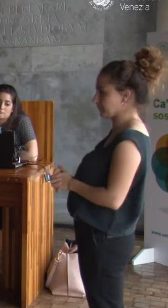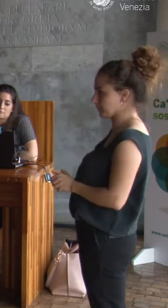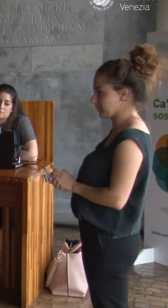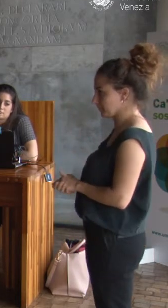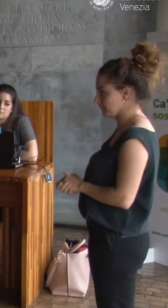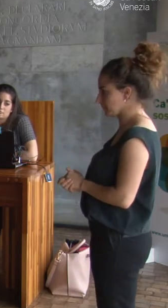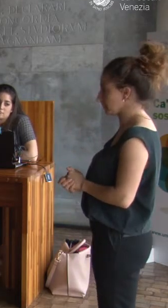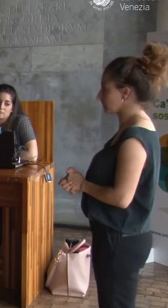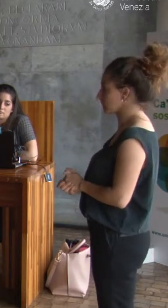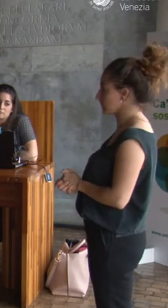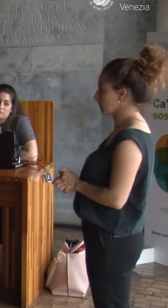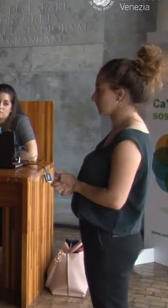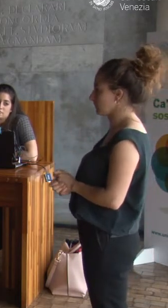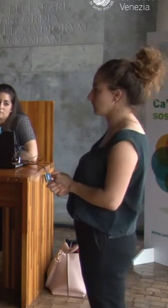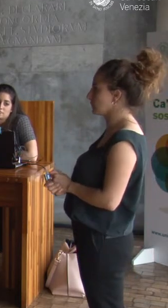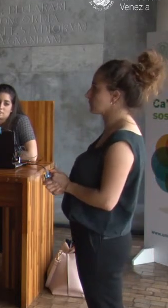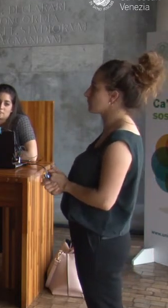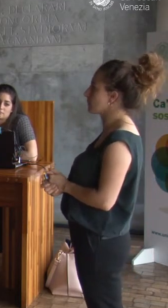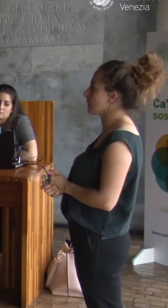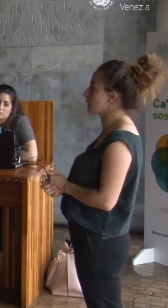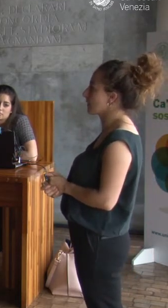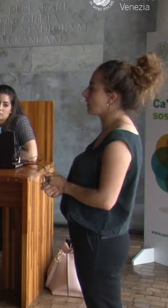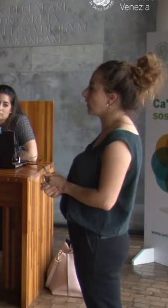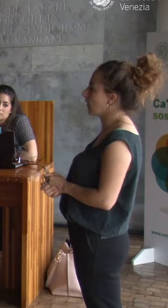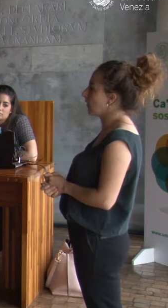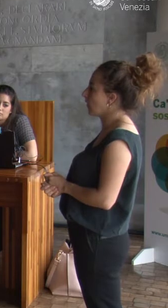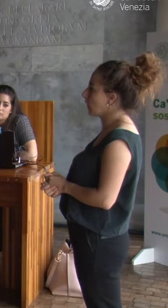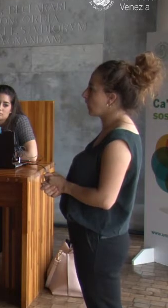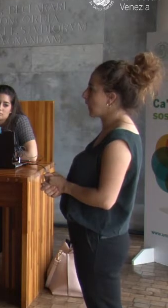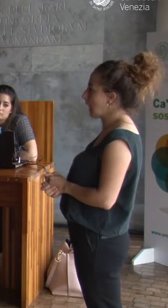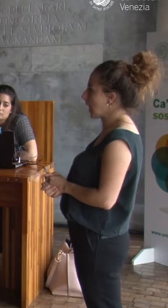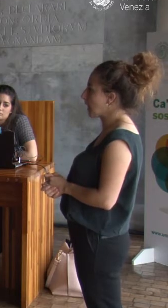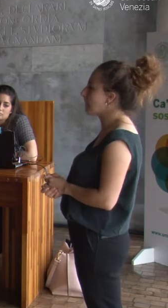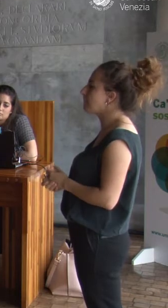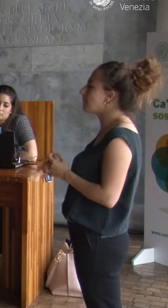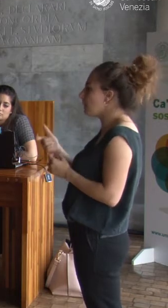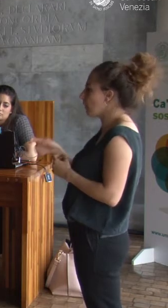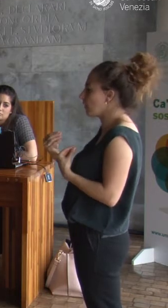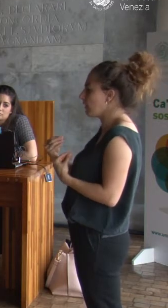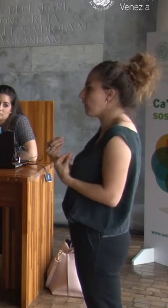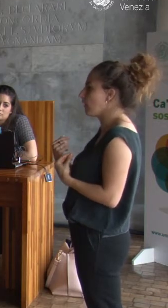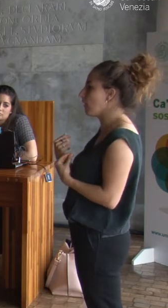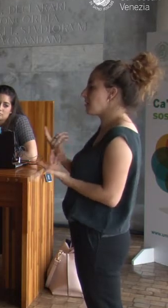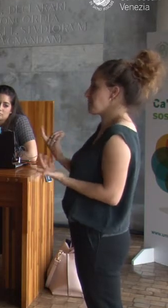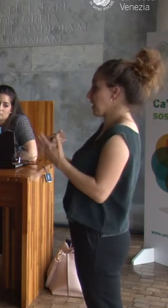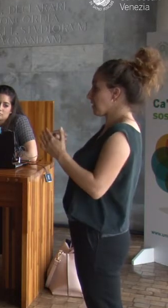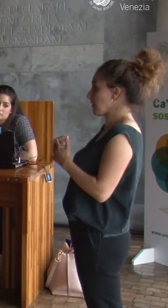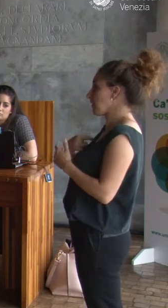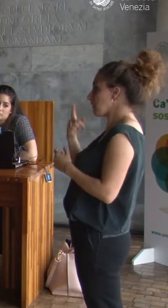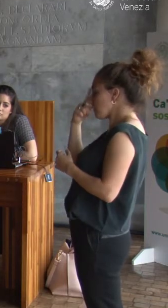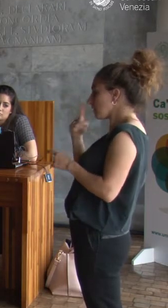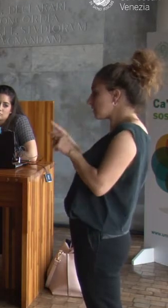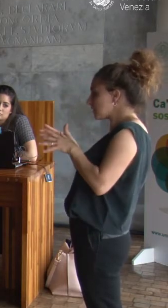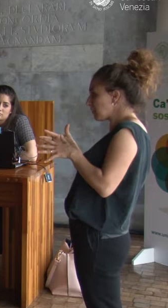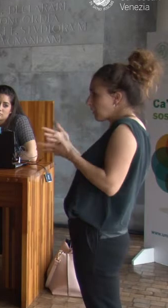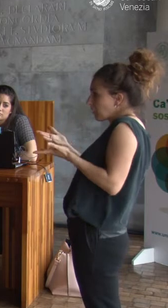354? Giro destra. In fondo a destra. Ok, grazie. Va bene, in fin dei conti ero molto simile agli